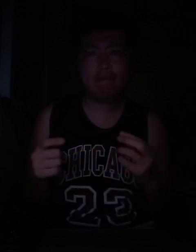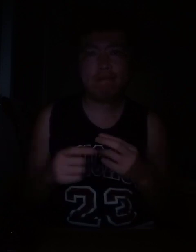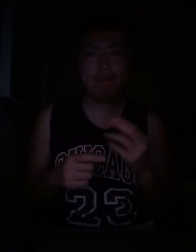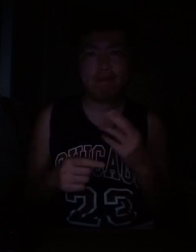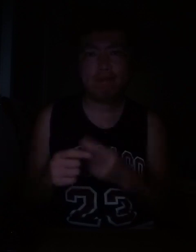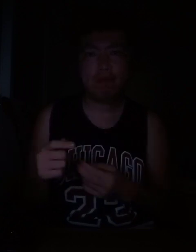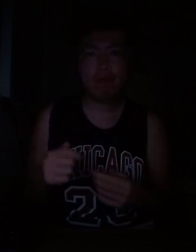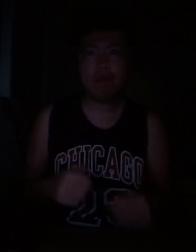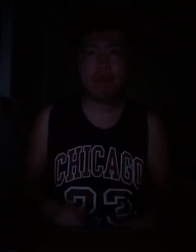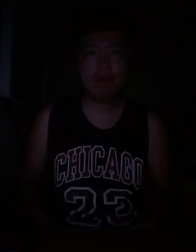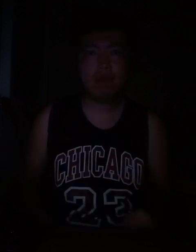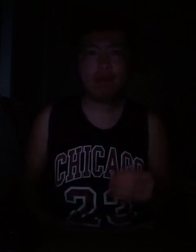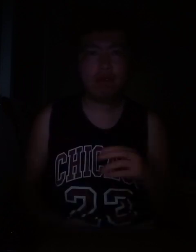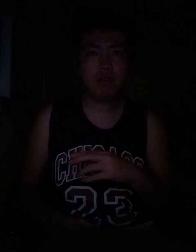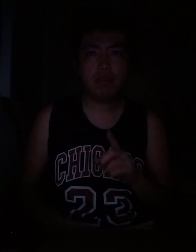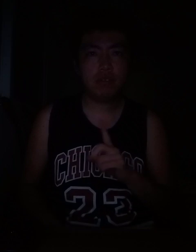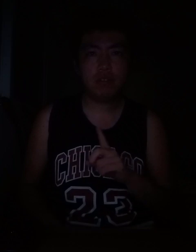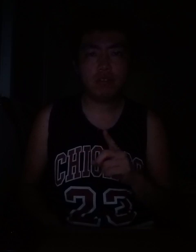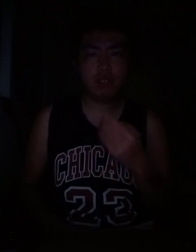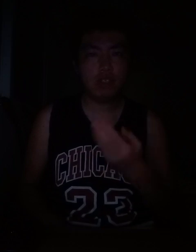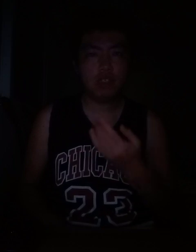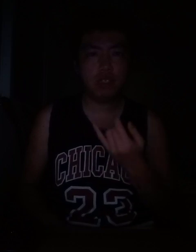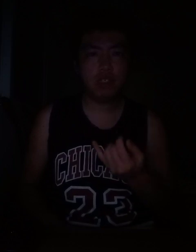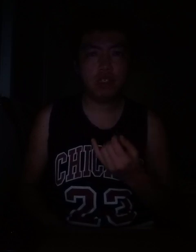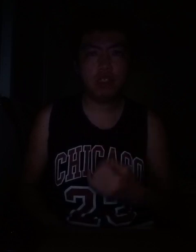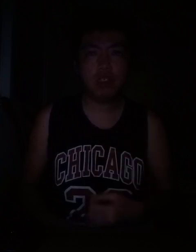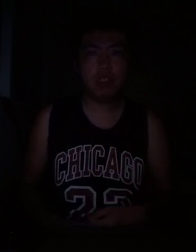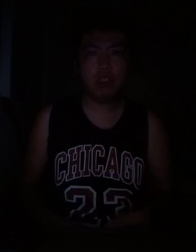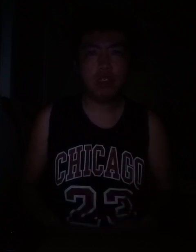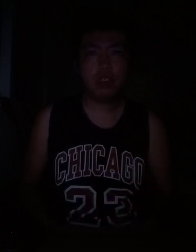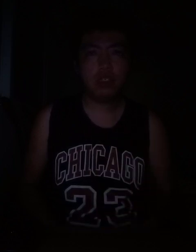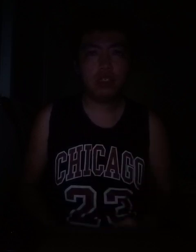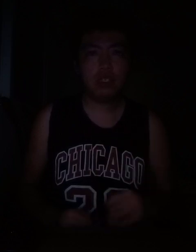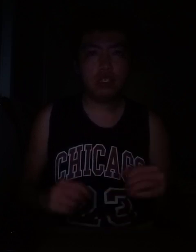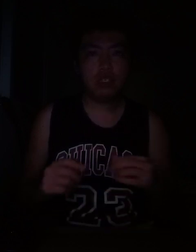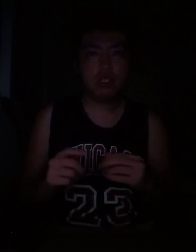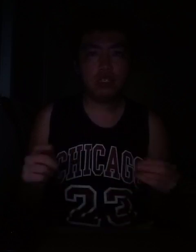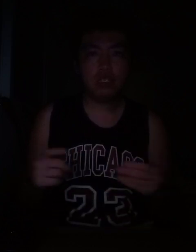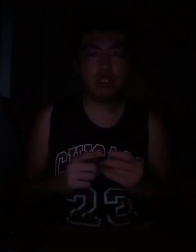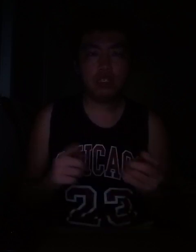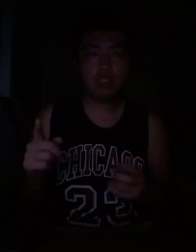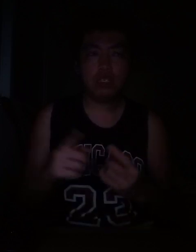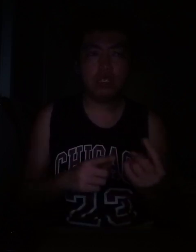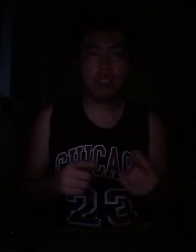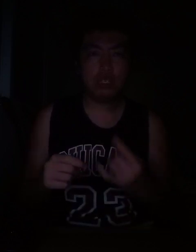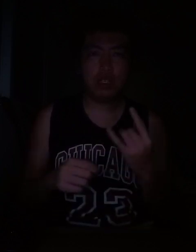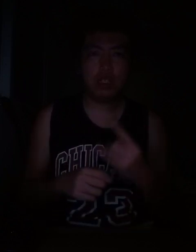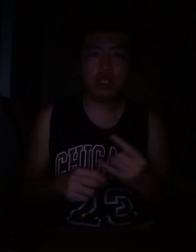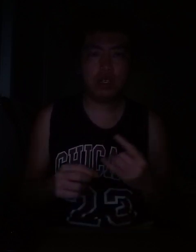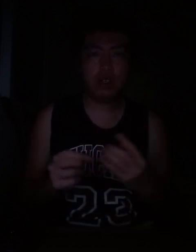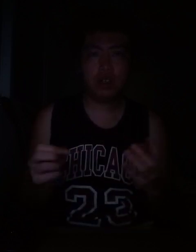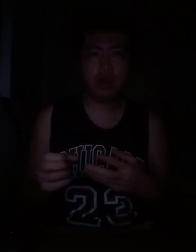말았습니다. 하기야 무슨 할 말이 있기라도 하겠습니까? 이런 분을 기용한 데 따르는 당연한 책임도